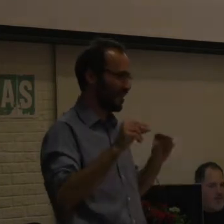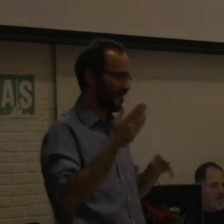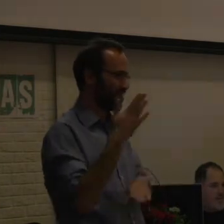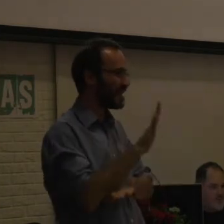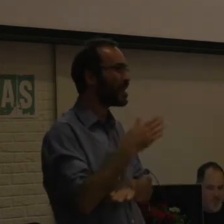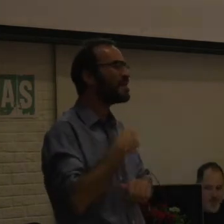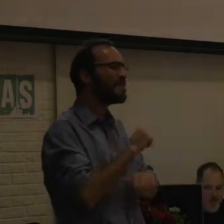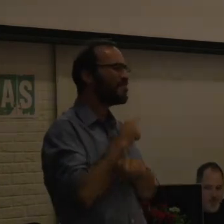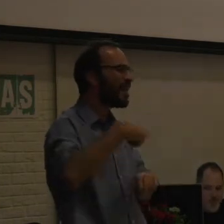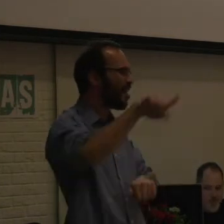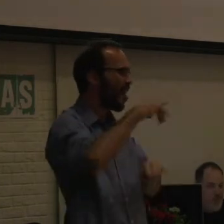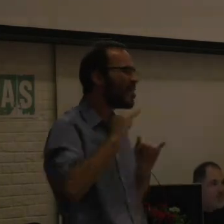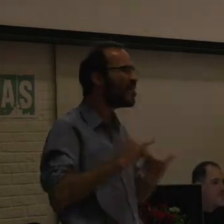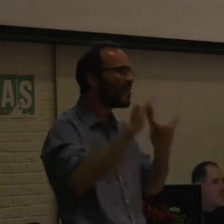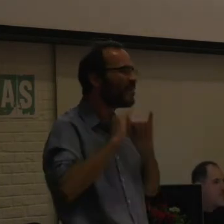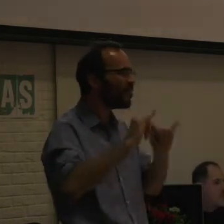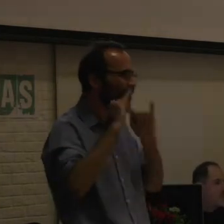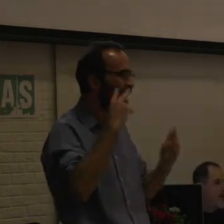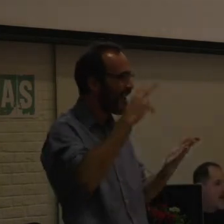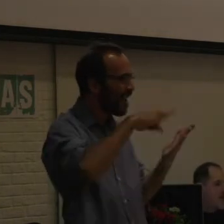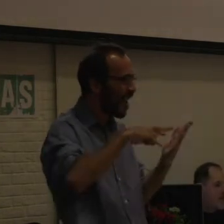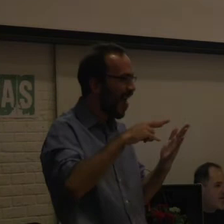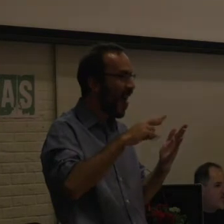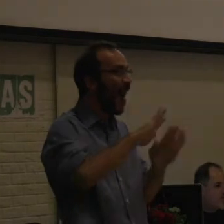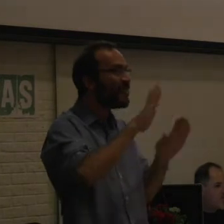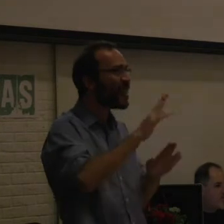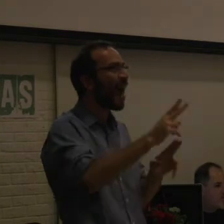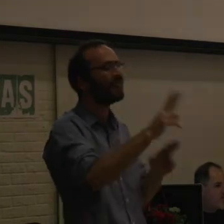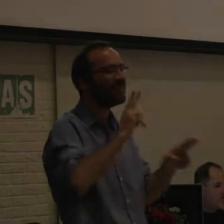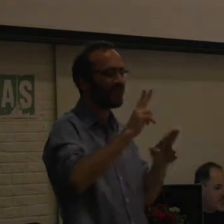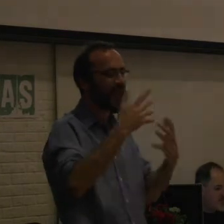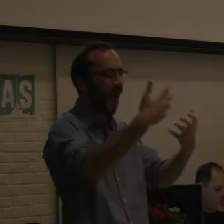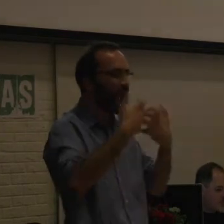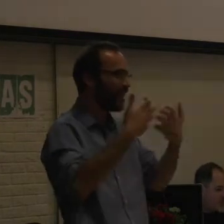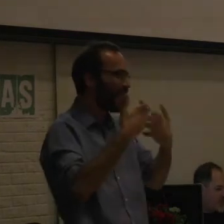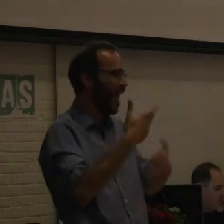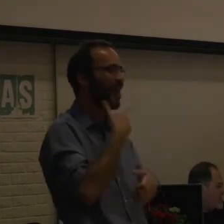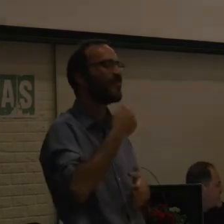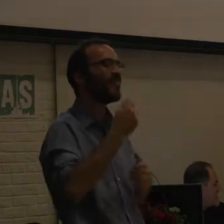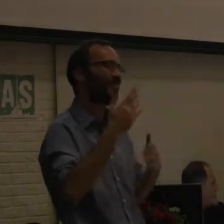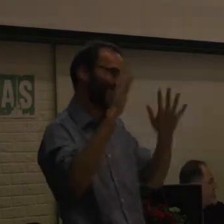que disfrutéis de la lectura y que, por favor, me hagáis llegar todos vuestros comentarios. Pues muchas gracias.